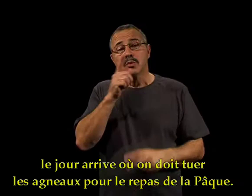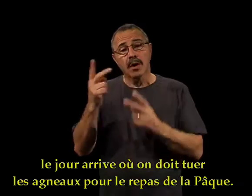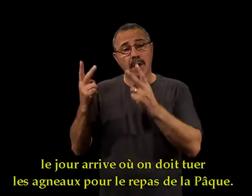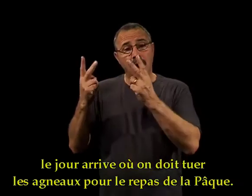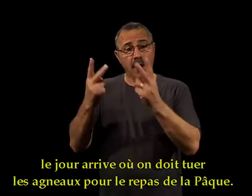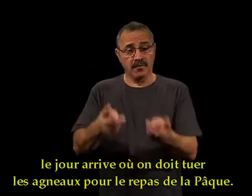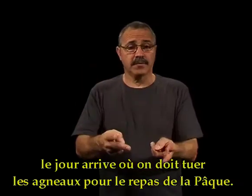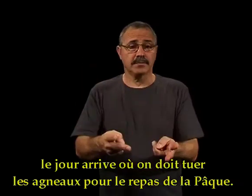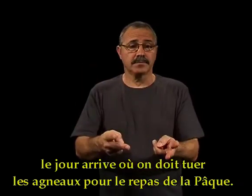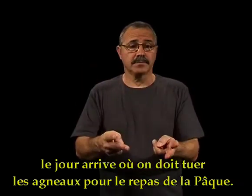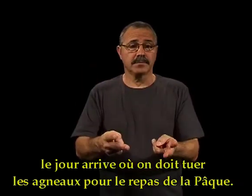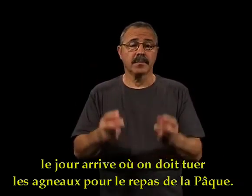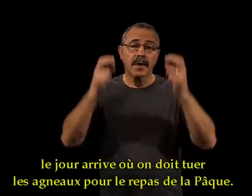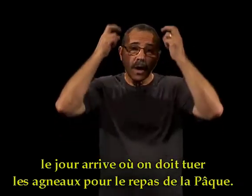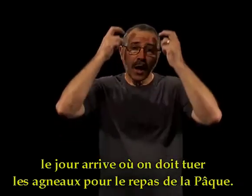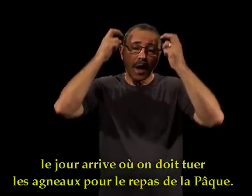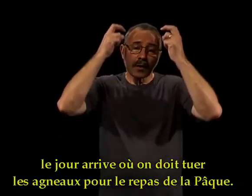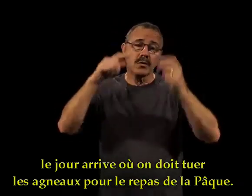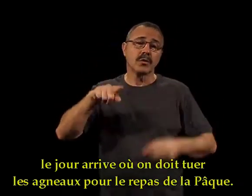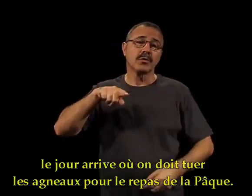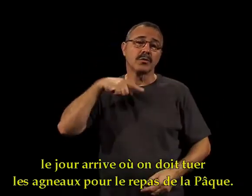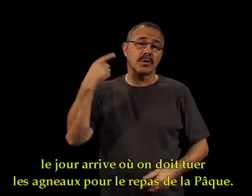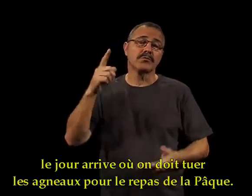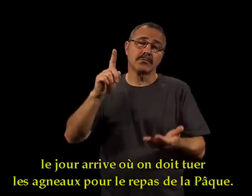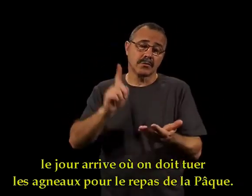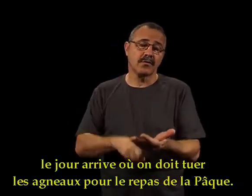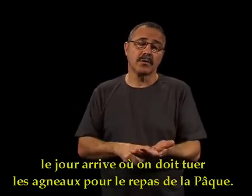le jour arrive où on doit tuer les agneaux pour le repas de la Pâque.